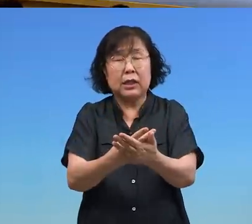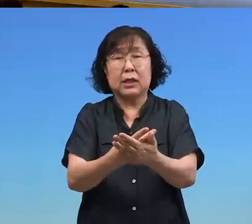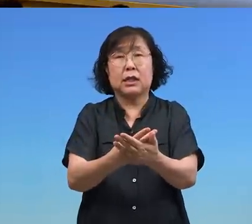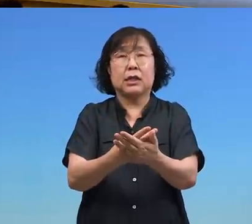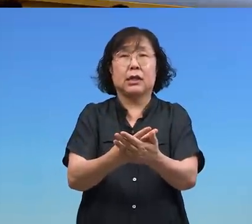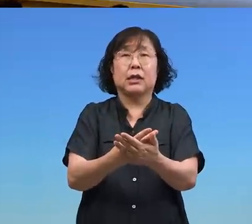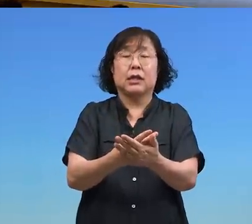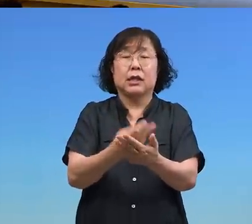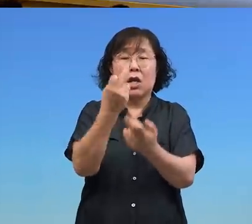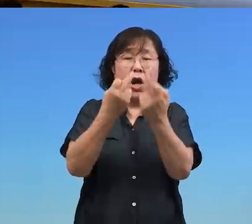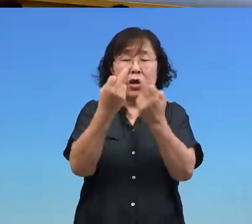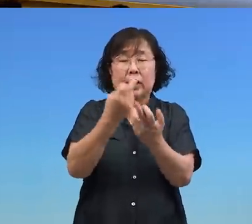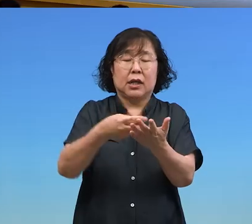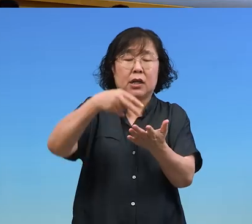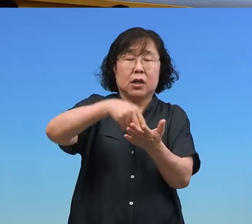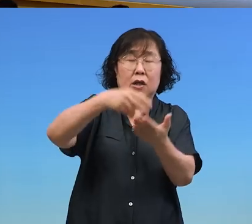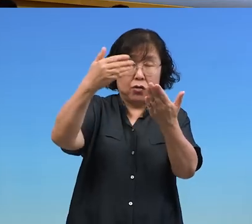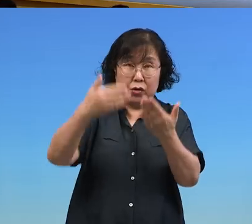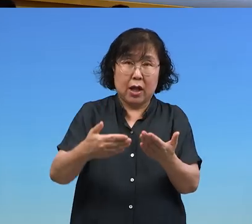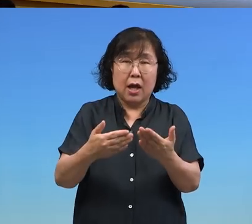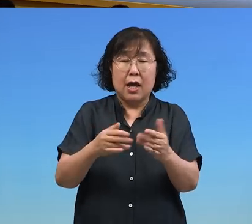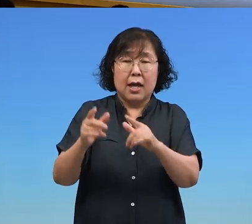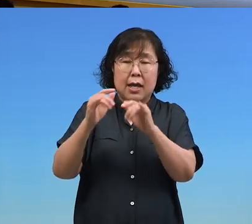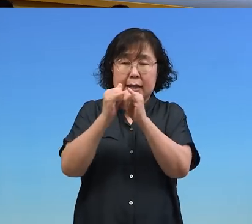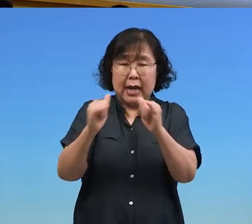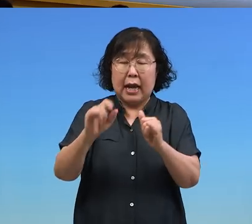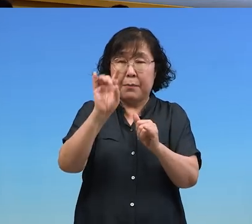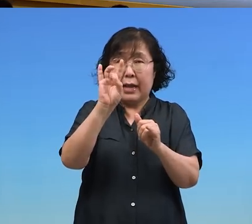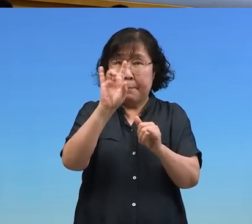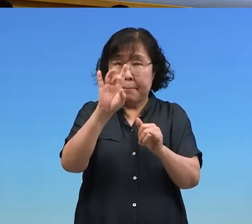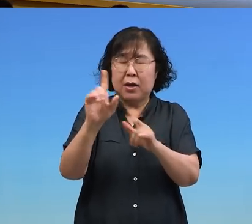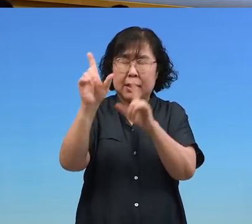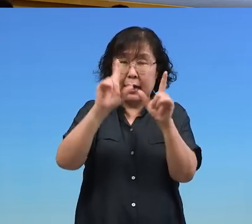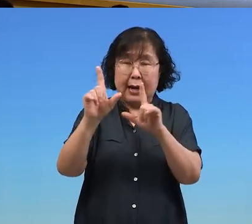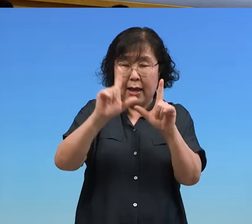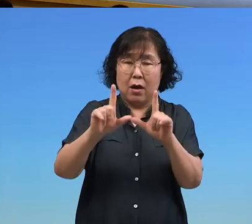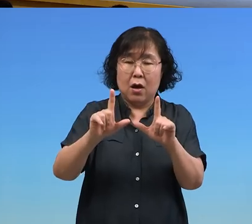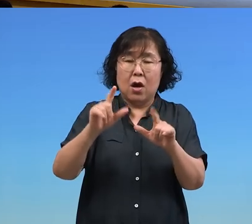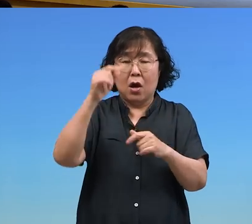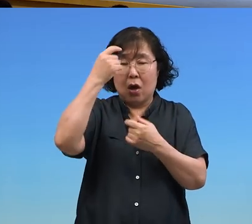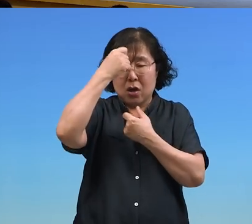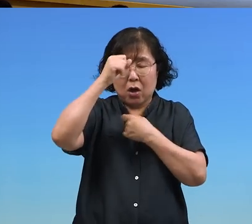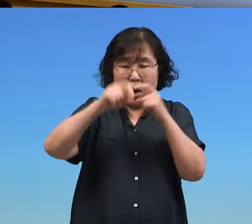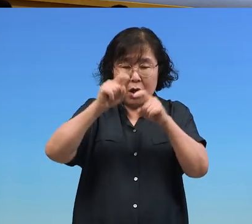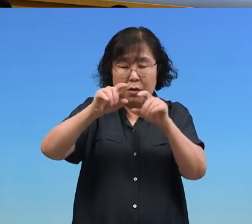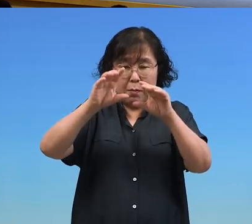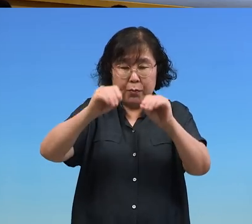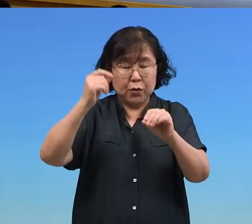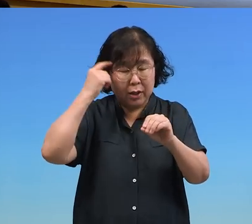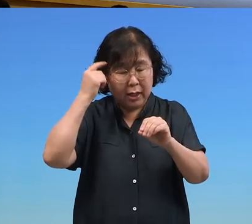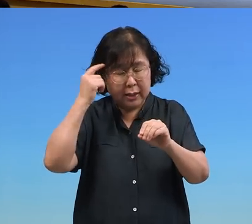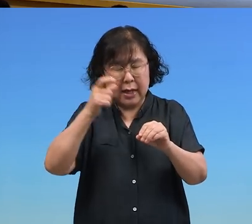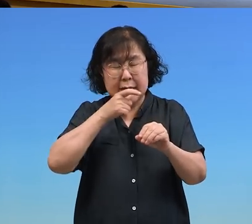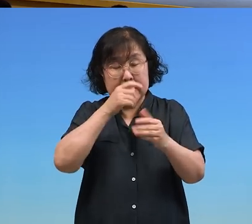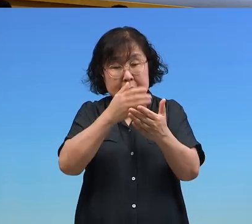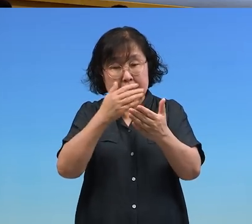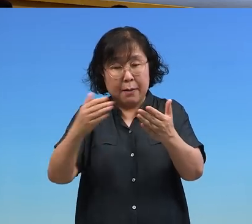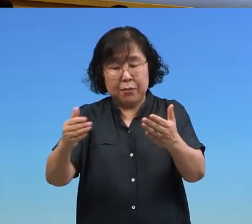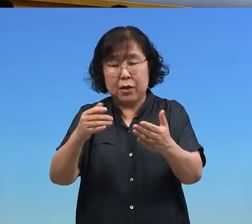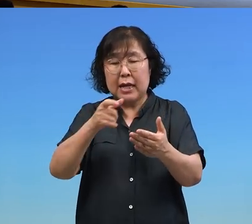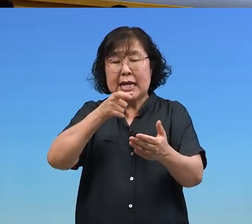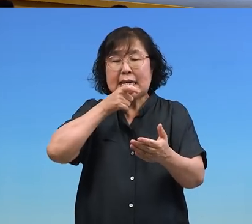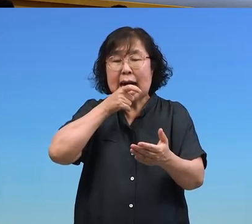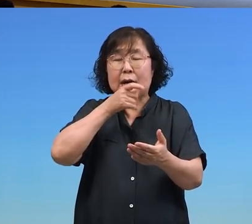사람이 살면 한 번 사는 것 그럼 멈추고 생각해 보세요 신의 물이 강으로 흘러 저 바다와